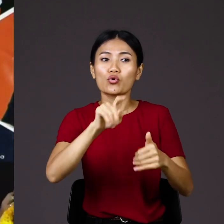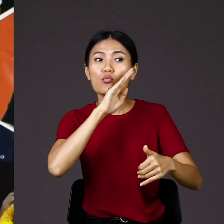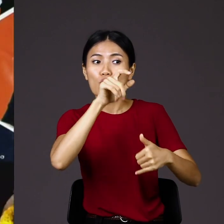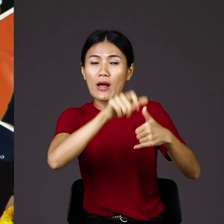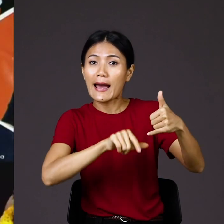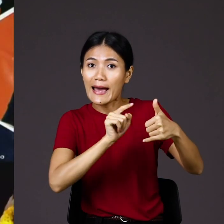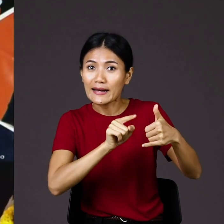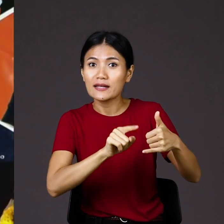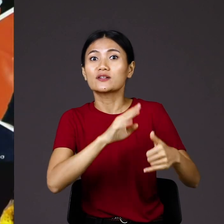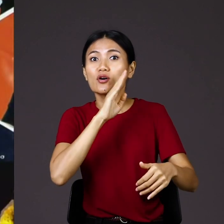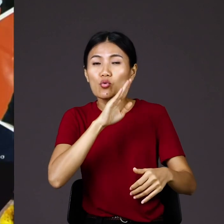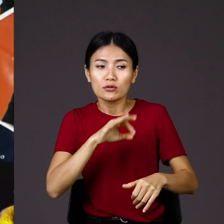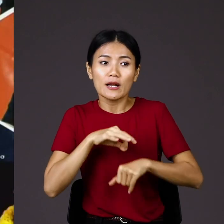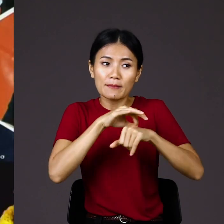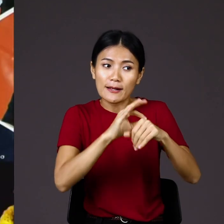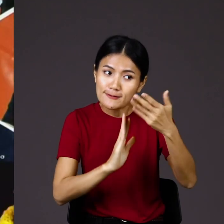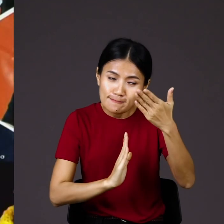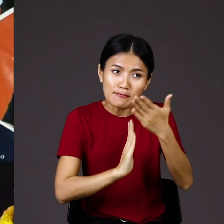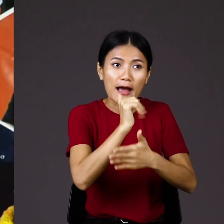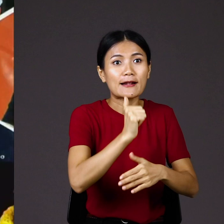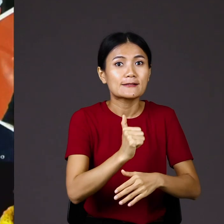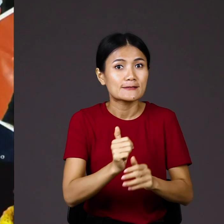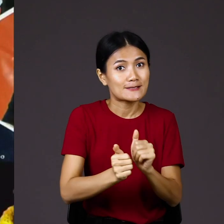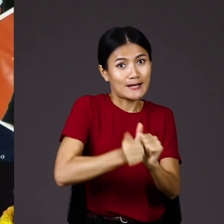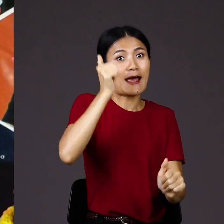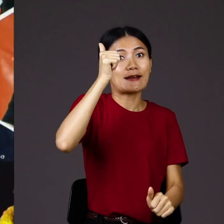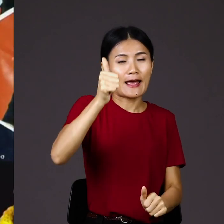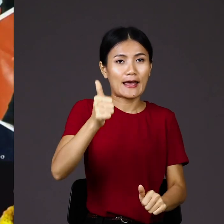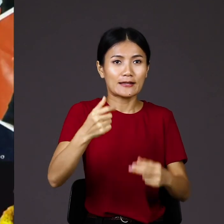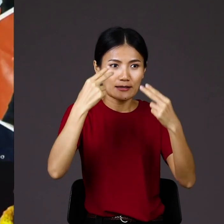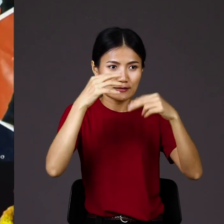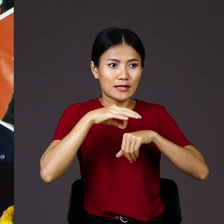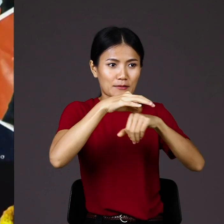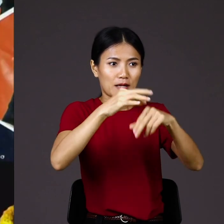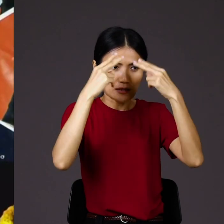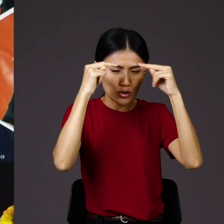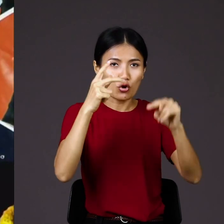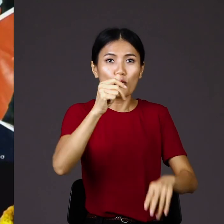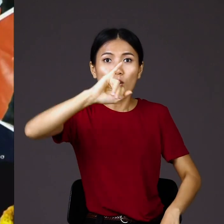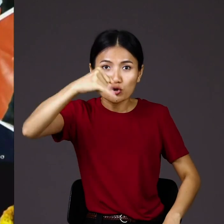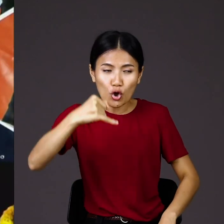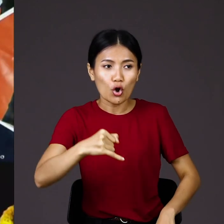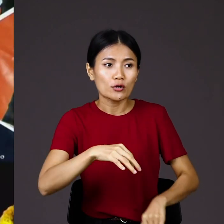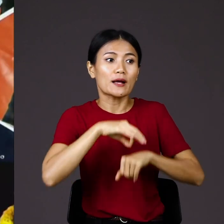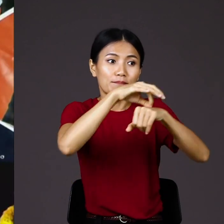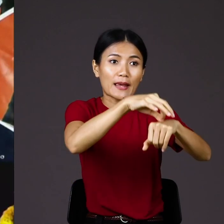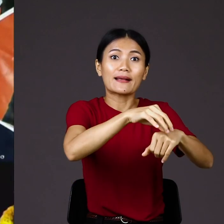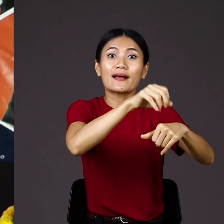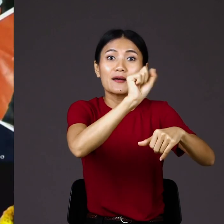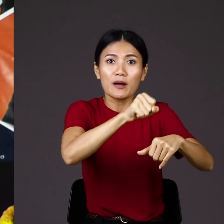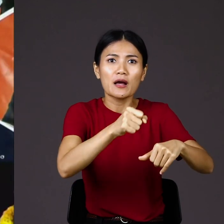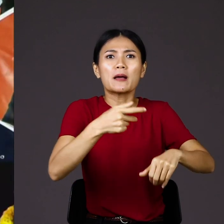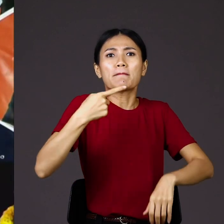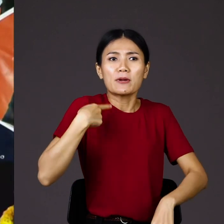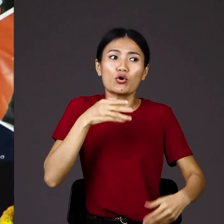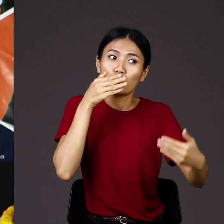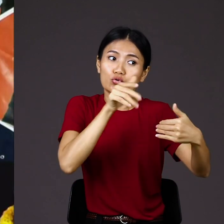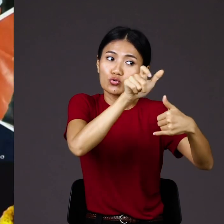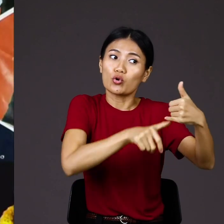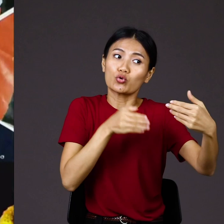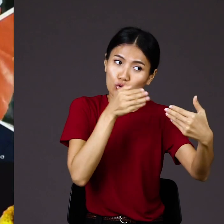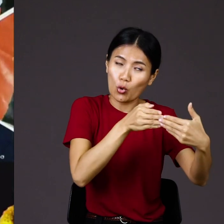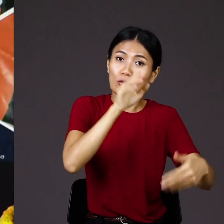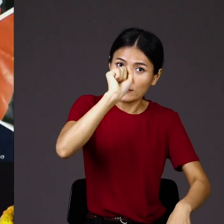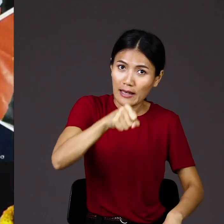ค์300 500 1,000 นึงที่กำลังยิงเป็นชุดๆอยู่ได้เนี่ยถ้าหากไพบูลย์แหวกพวกนี้เข้าไปแล้วได้เป็นนายกอบจ.มันไม่ใช่เป็นประโย